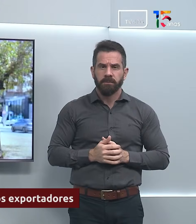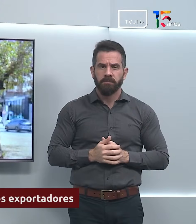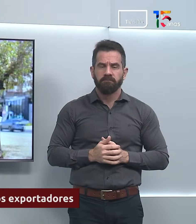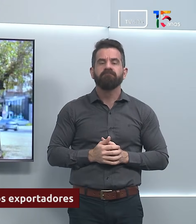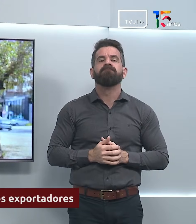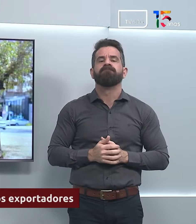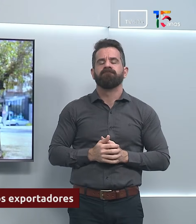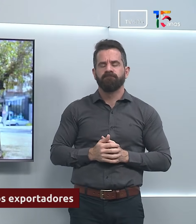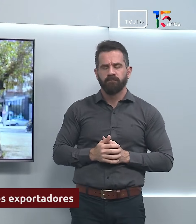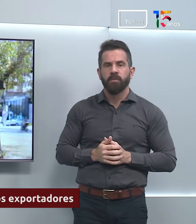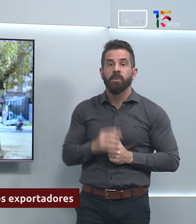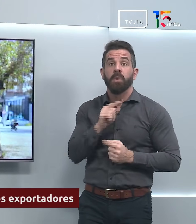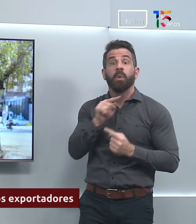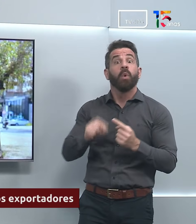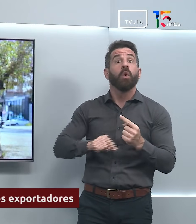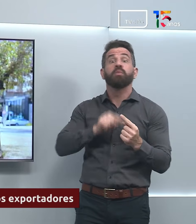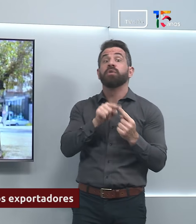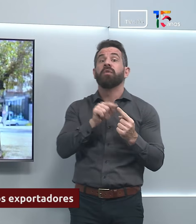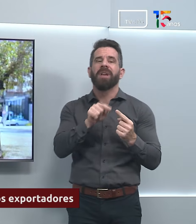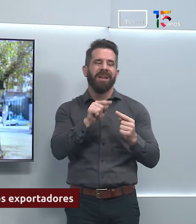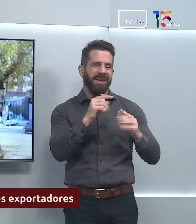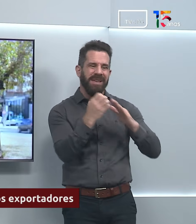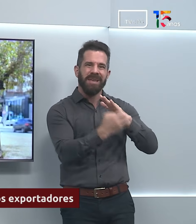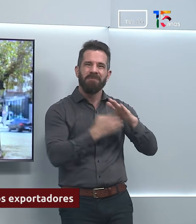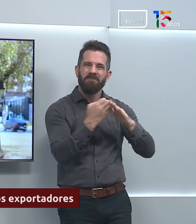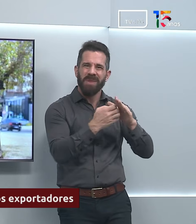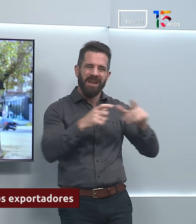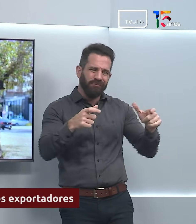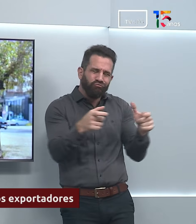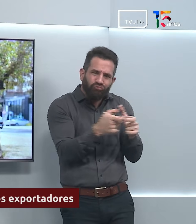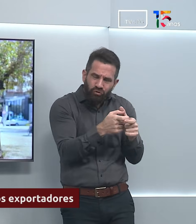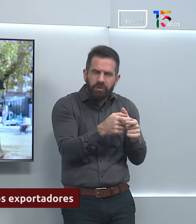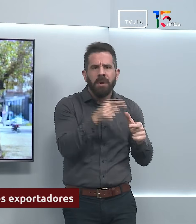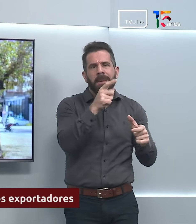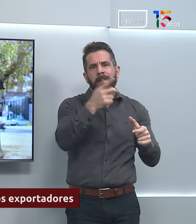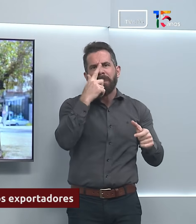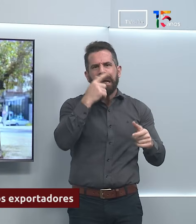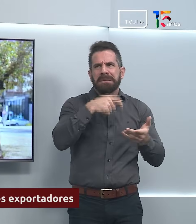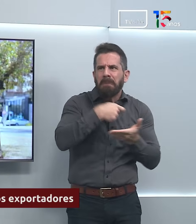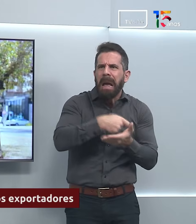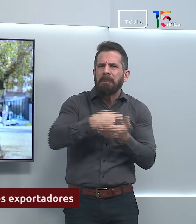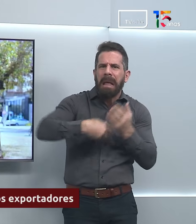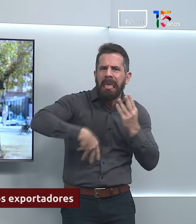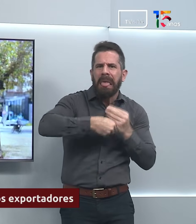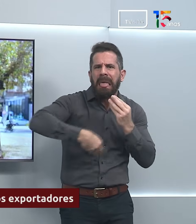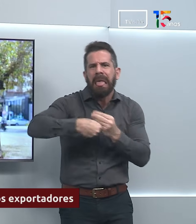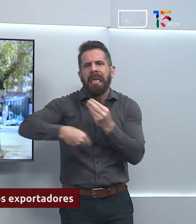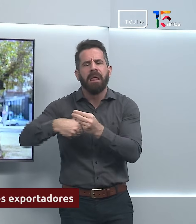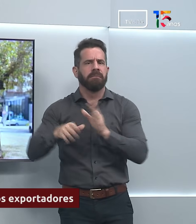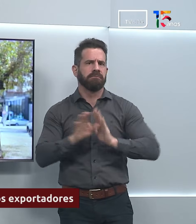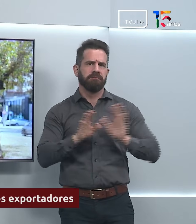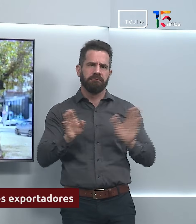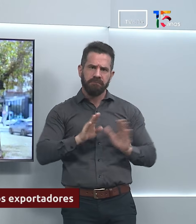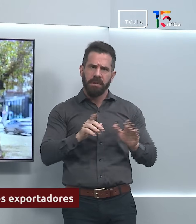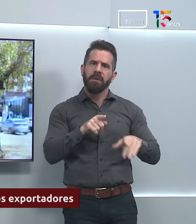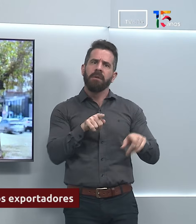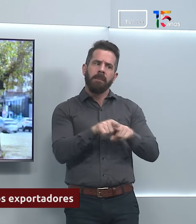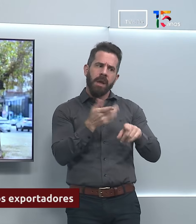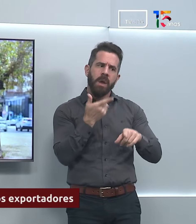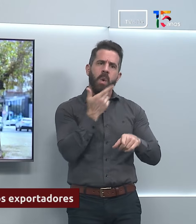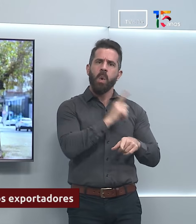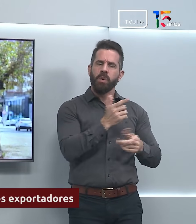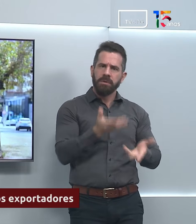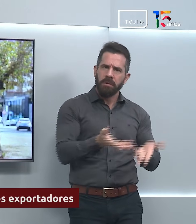A ideia é de aliviar o bolso do pequeno exportador e incentivar o comércio. Para isso, cerca de 3% do imposto